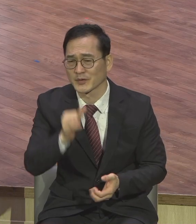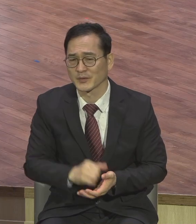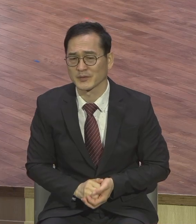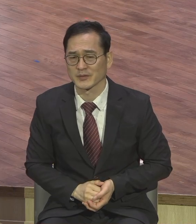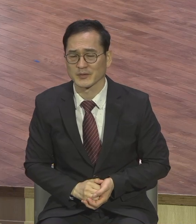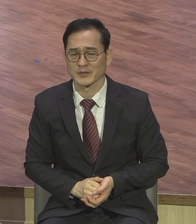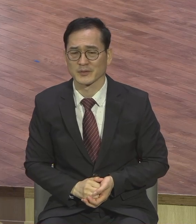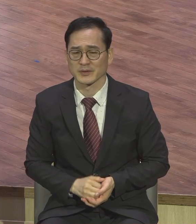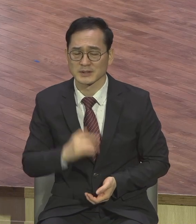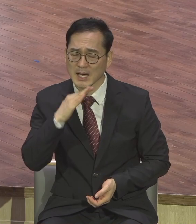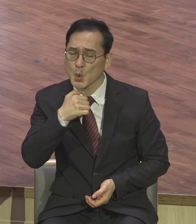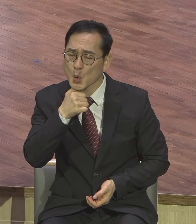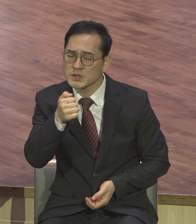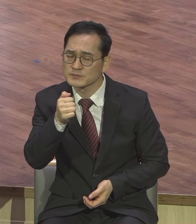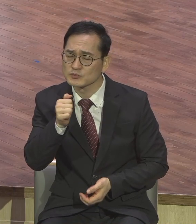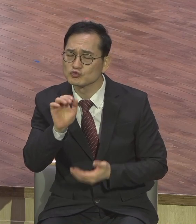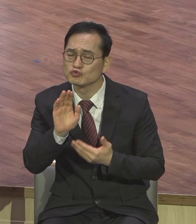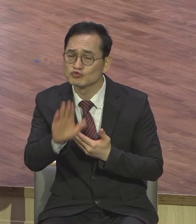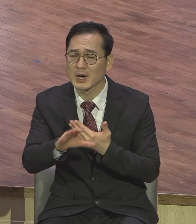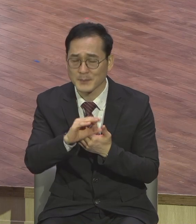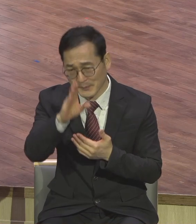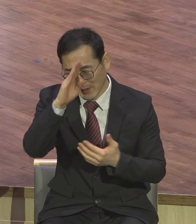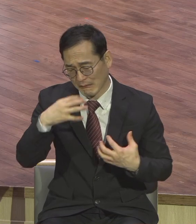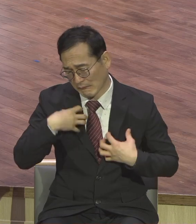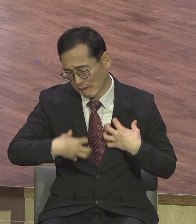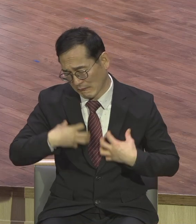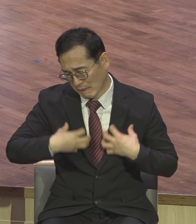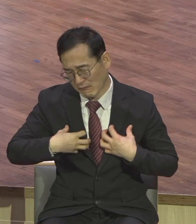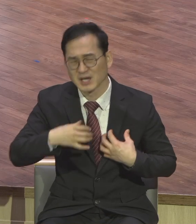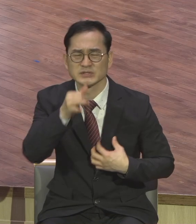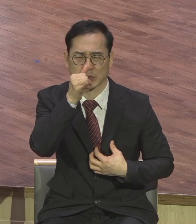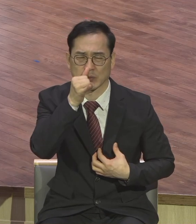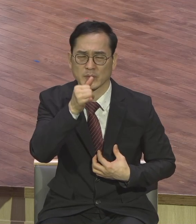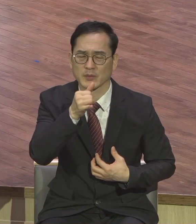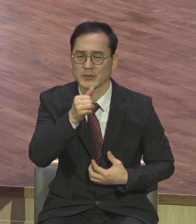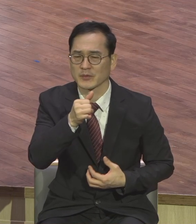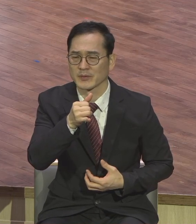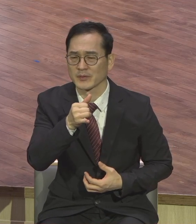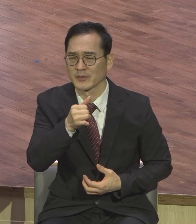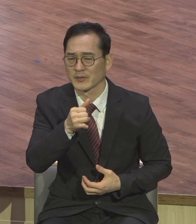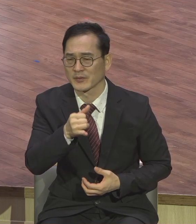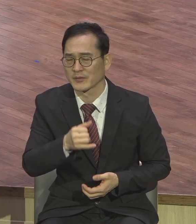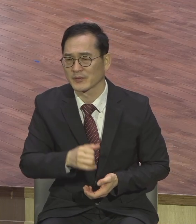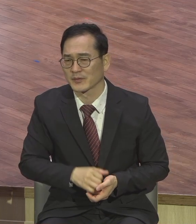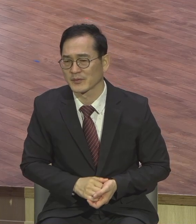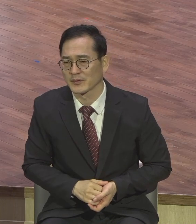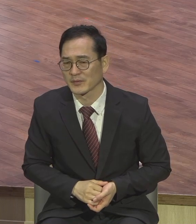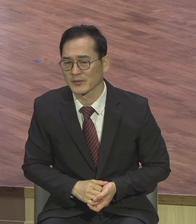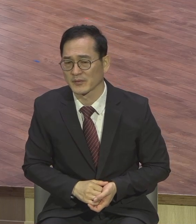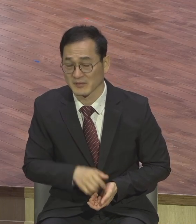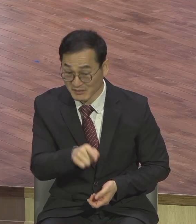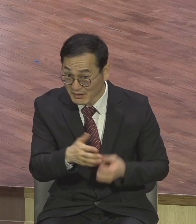나이 한 50 넘어가면 거의 병, 이런 병, 저런 병 다, 소소한 거 다 있어요.